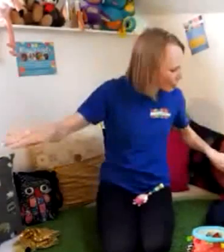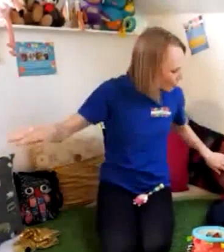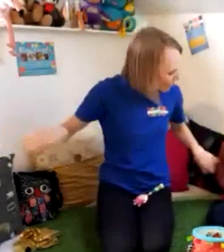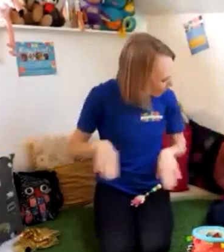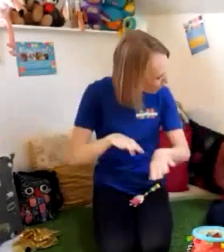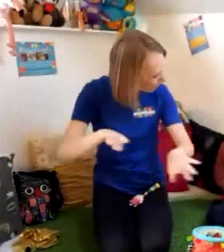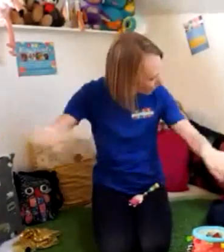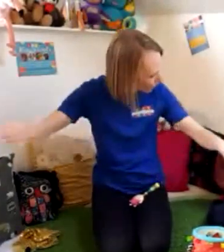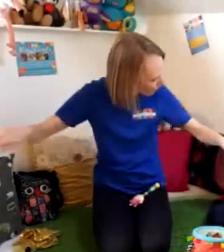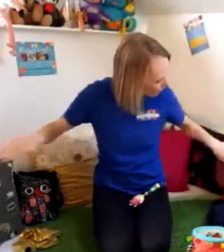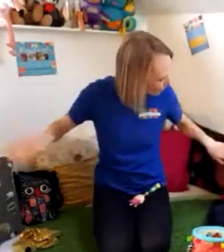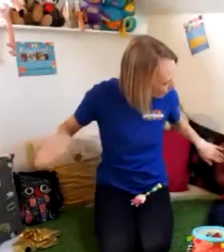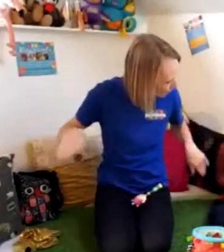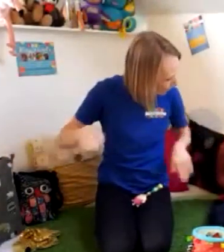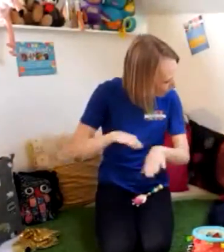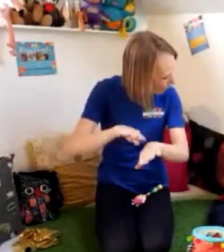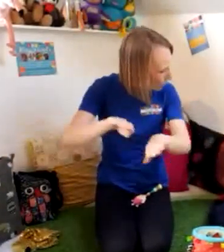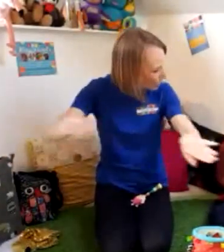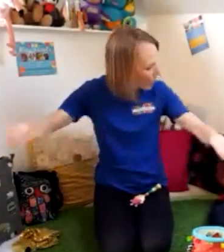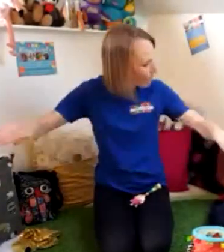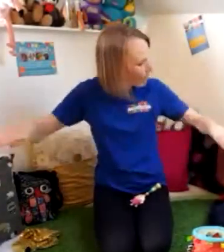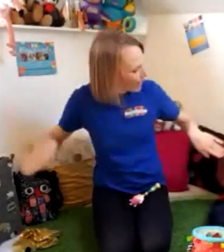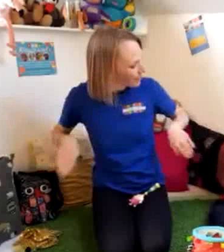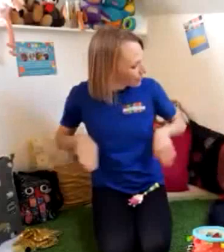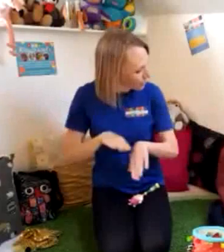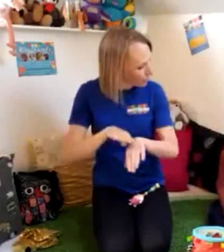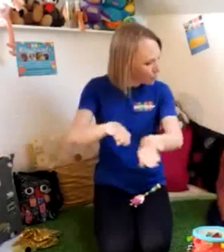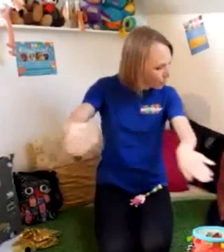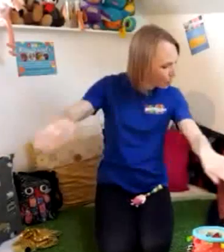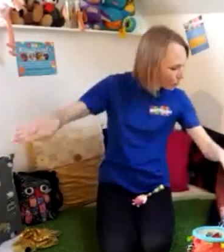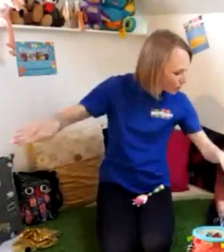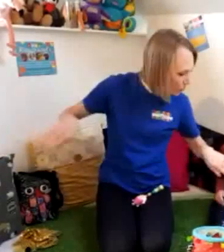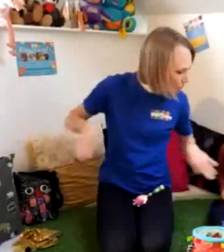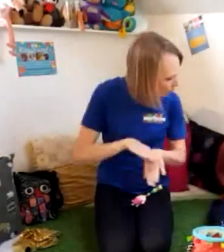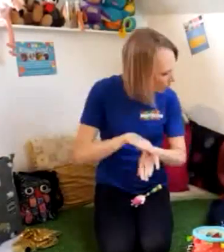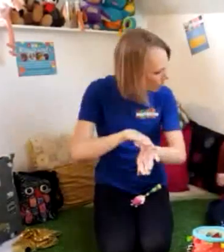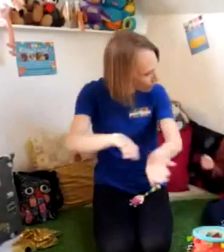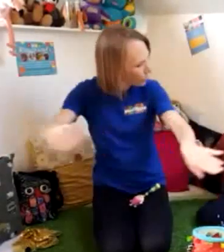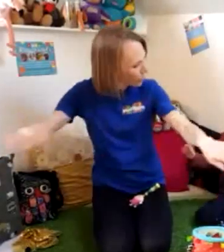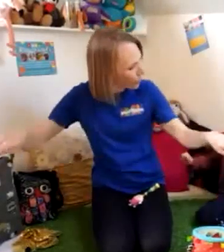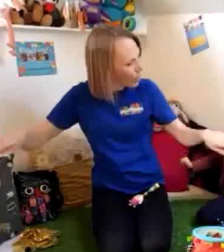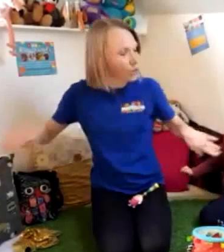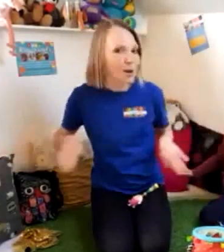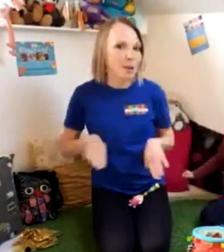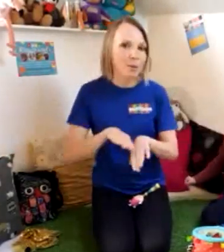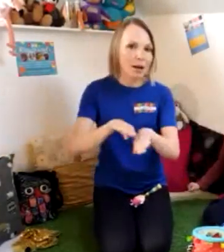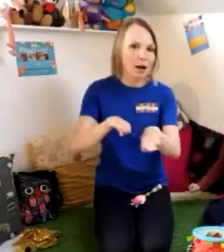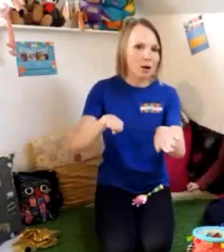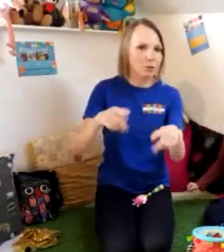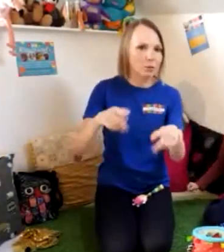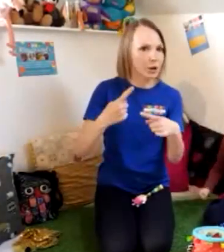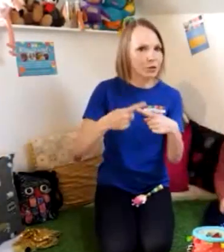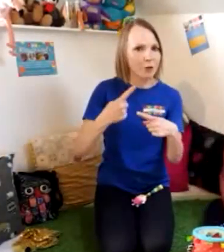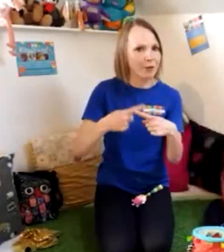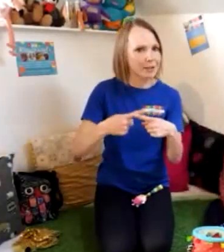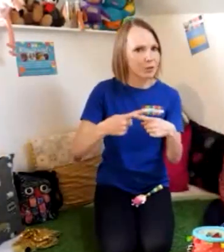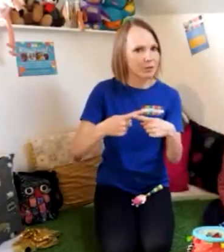do, do, do, do, do, do. Swim away. Do, do, do, do, do, do, do. Swim away. Oh, we're going to have to go faster. Are you